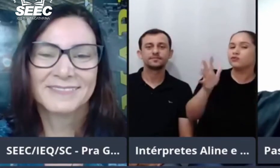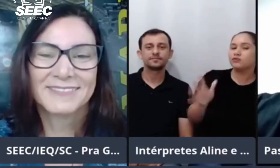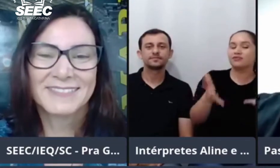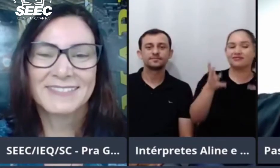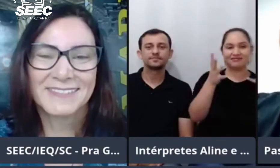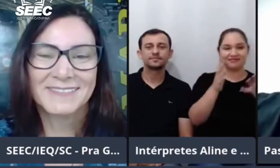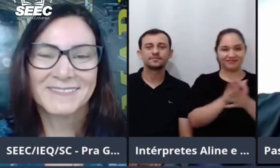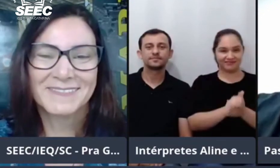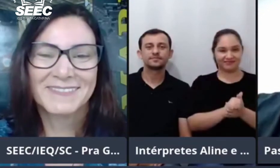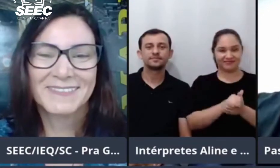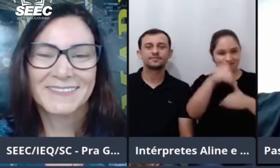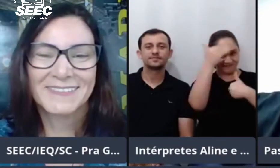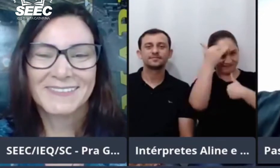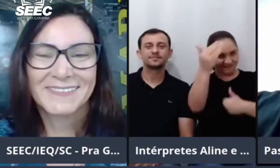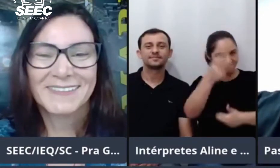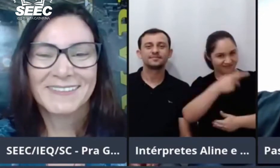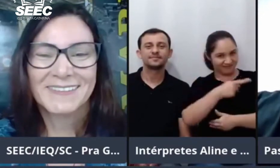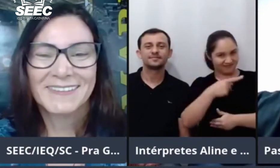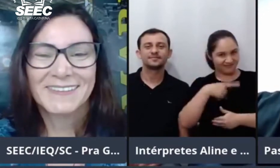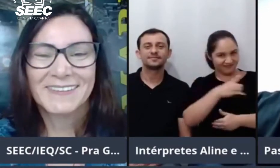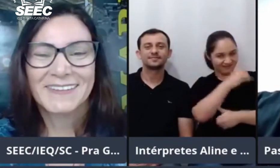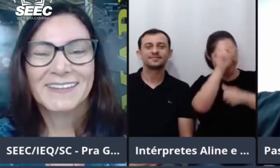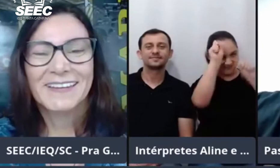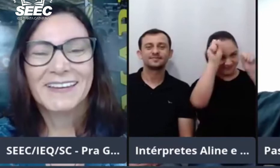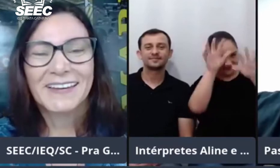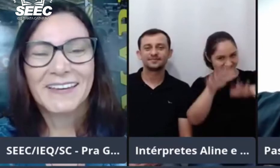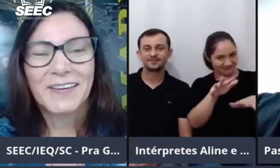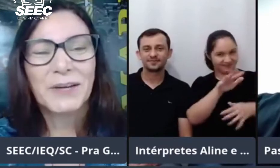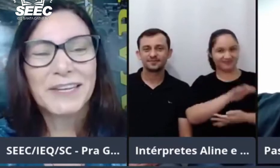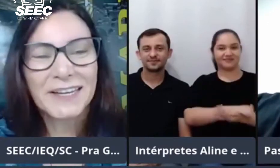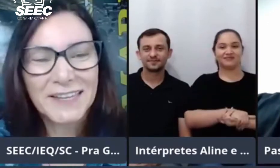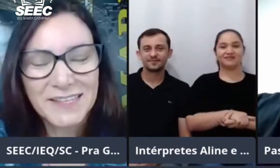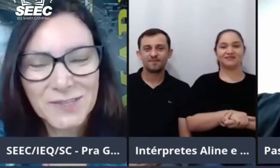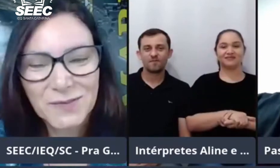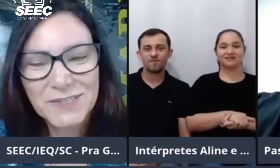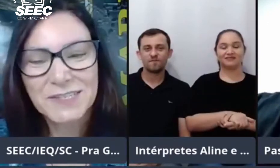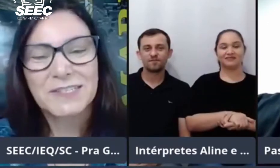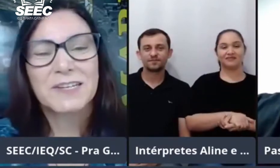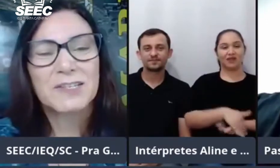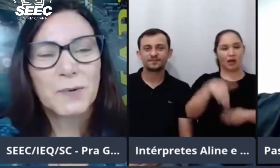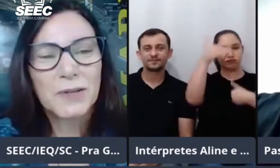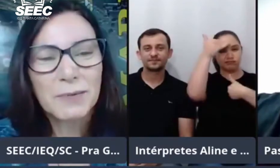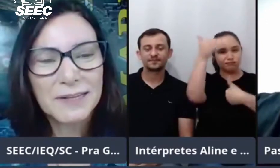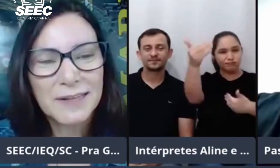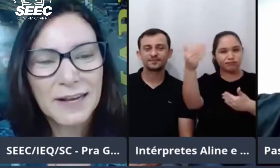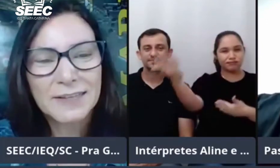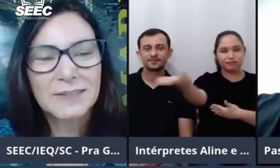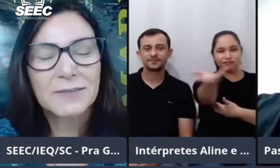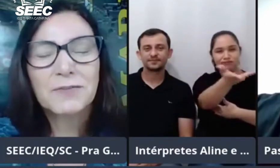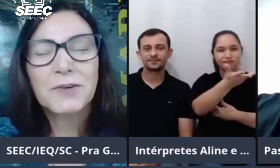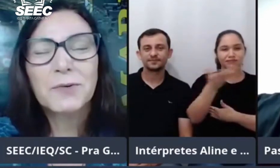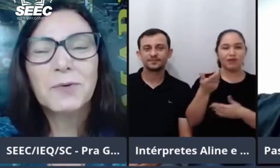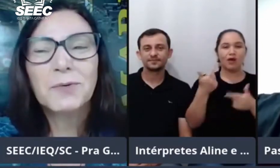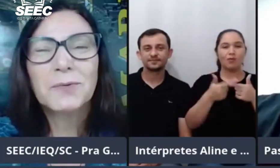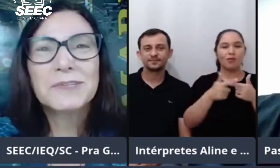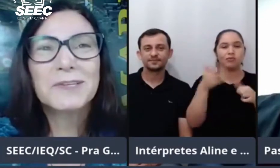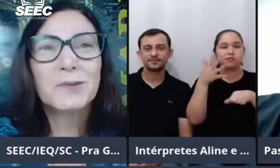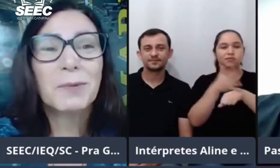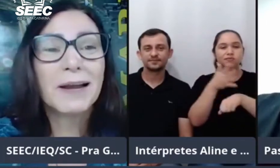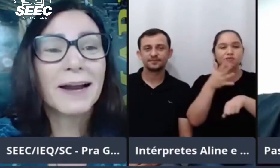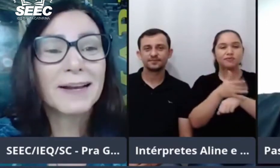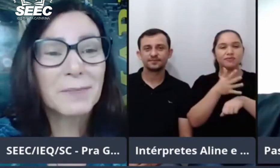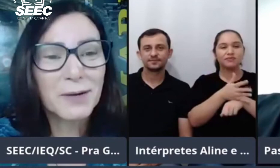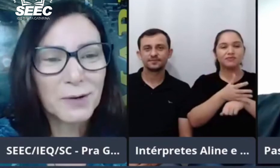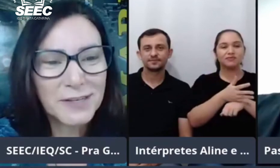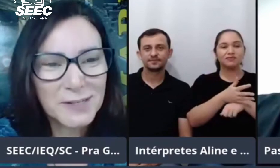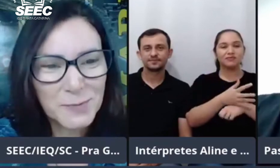Bom, obrigado, pastora, Deus abençoe, muito obrigado, hein. Eu é que agradeço vocês a disponibilidade, sinto